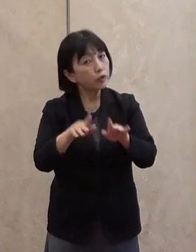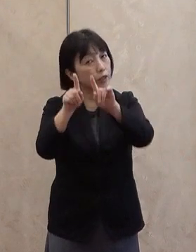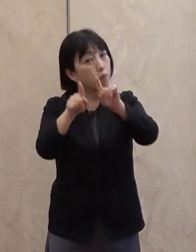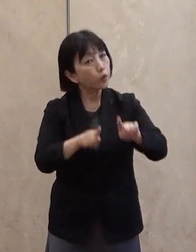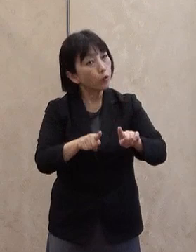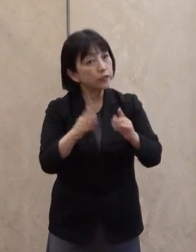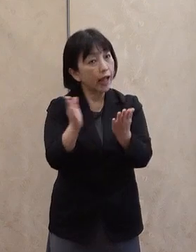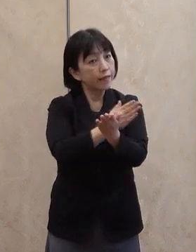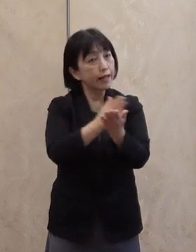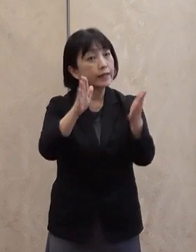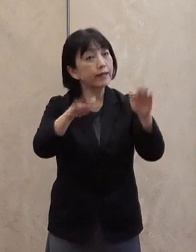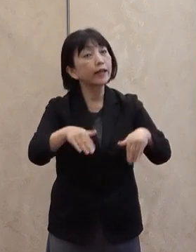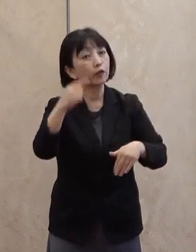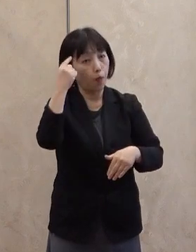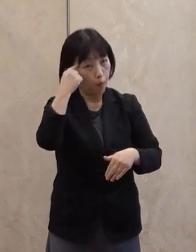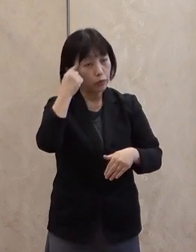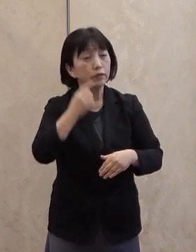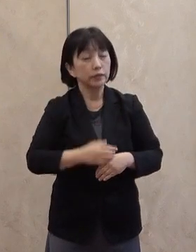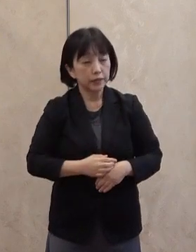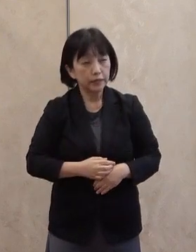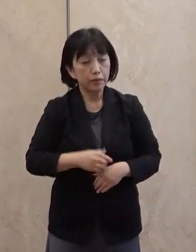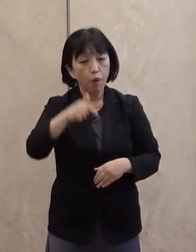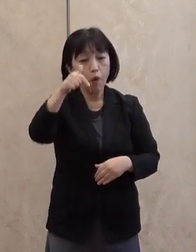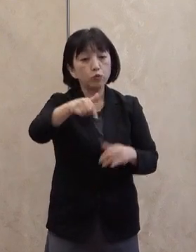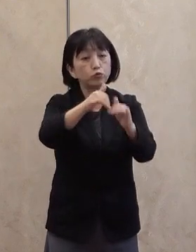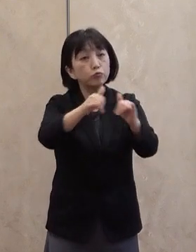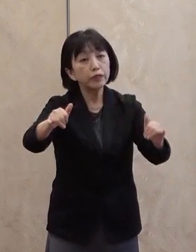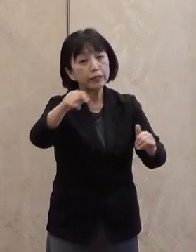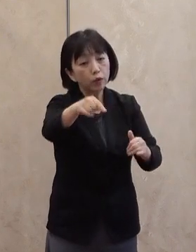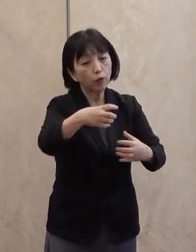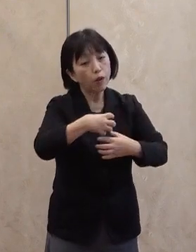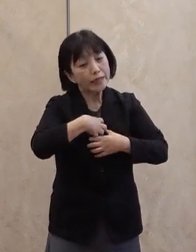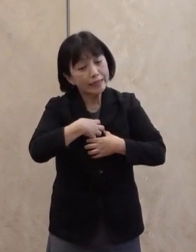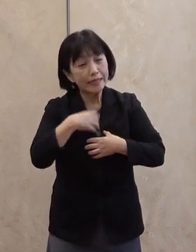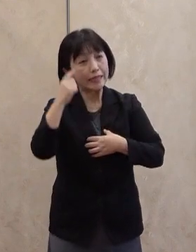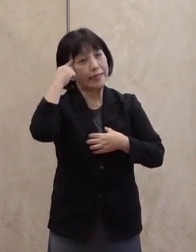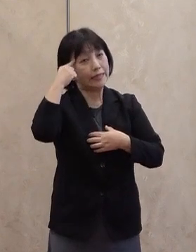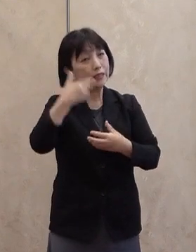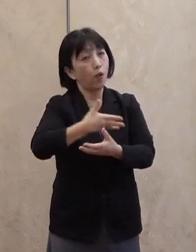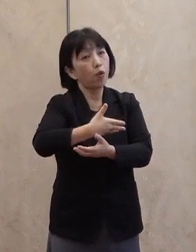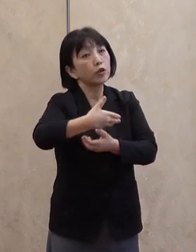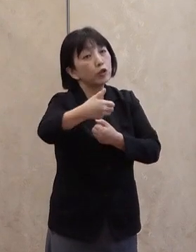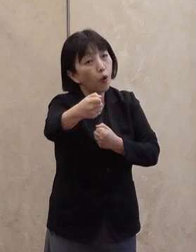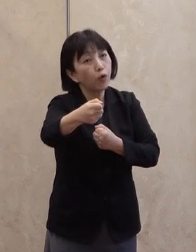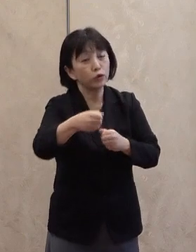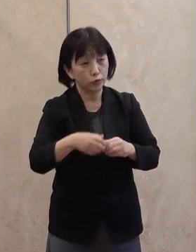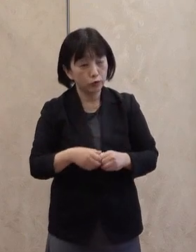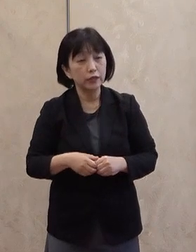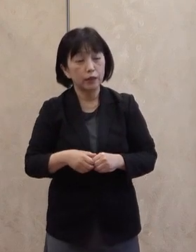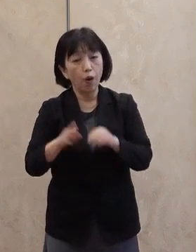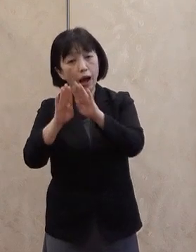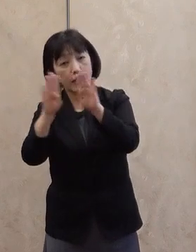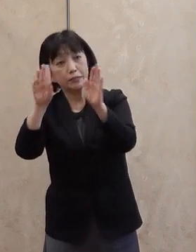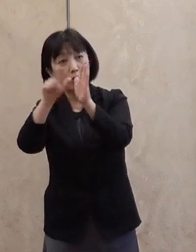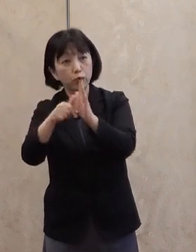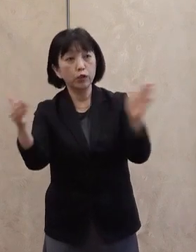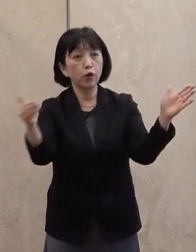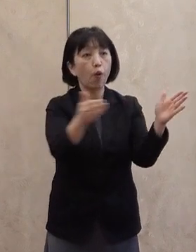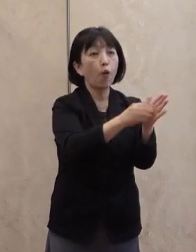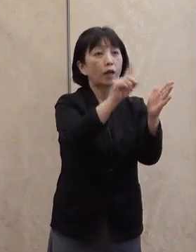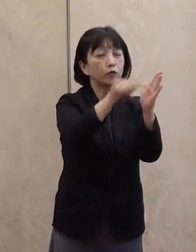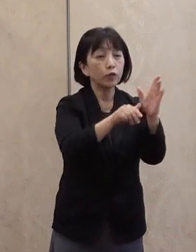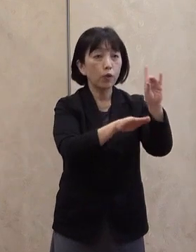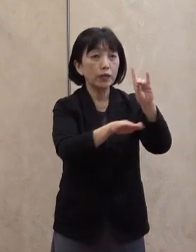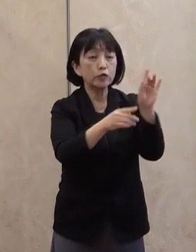が、その、まあ、府民との、その危機意識の共有とですね、まあ、出口入り口の指標を示すことによってその、ま